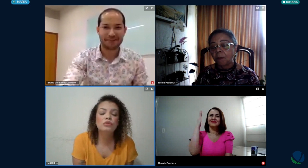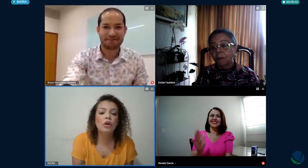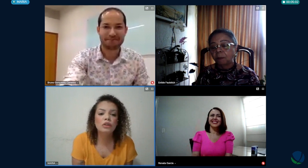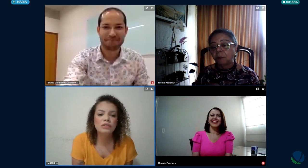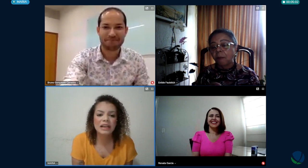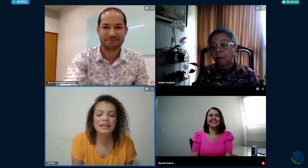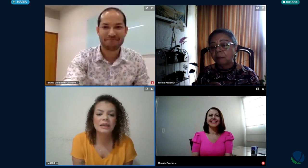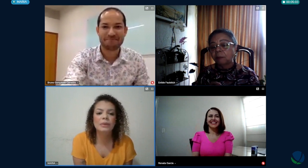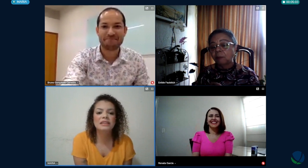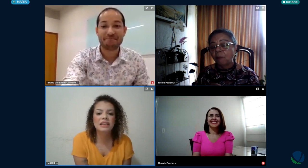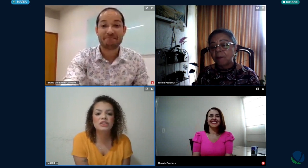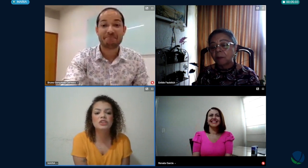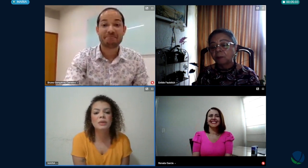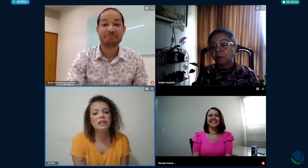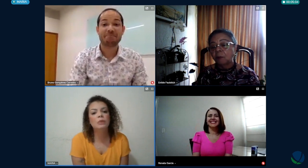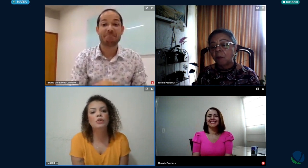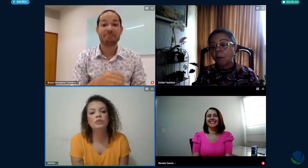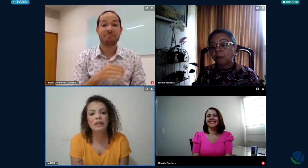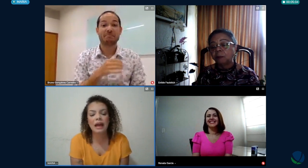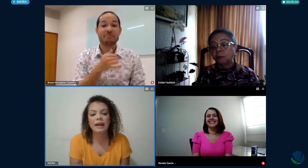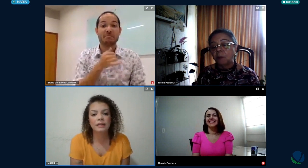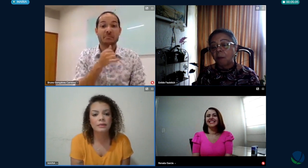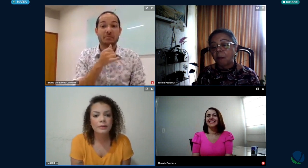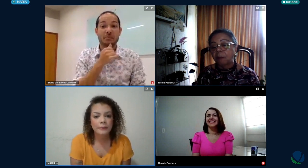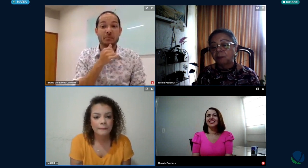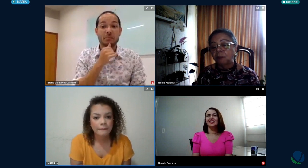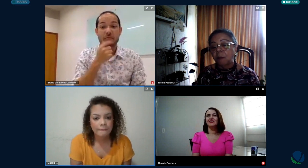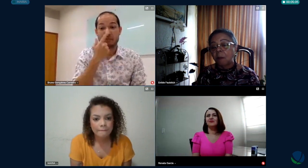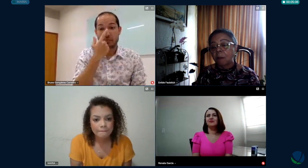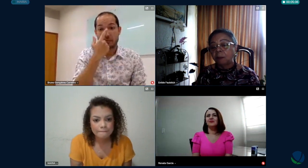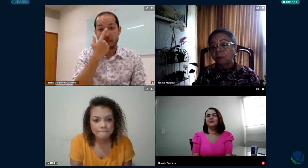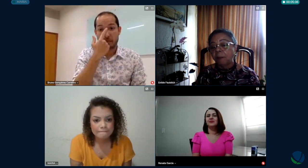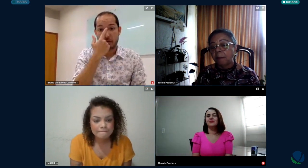demonstrados, estão todos aqui presentes de maneira muito clara.